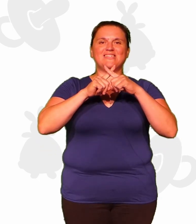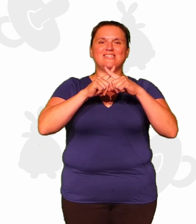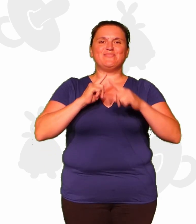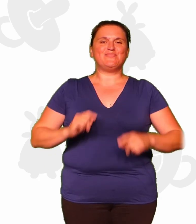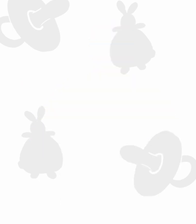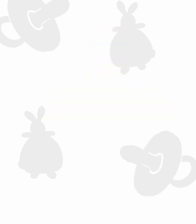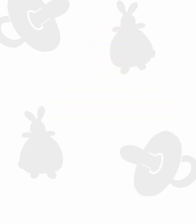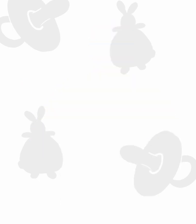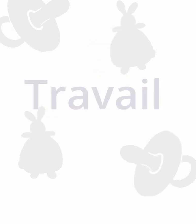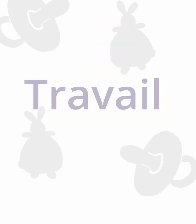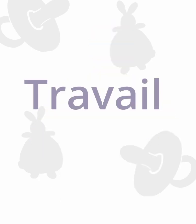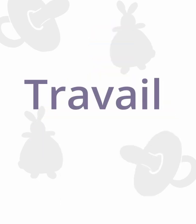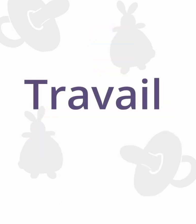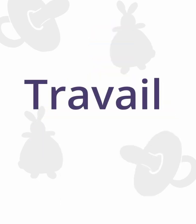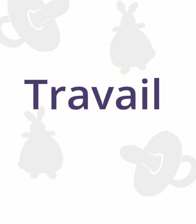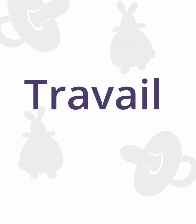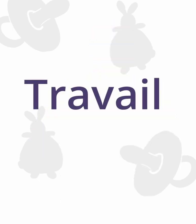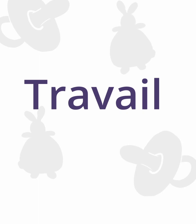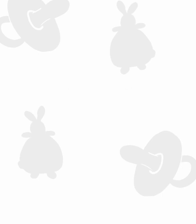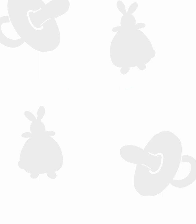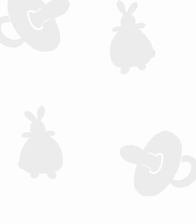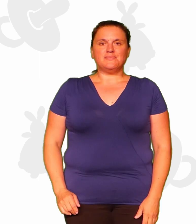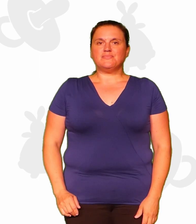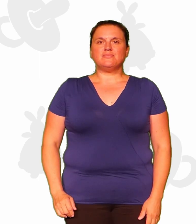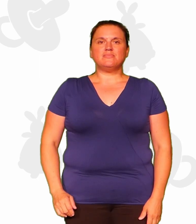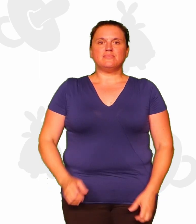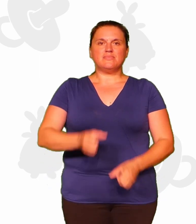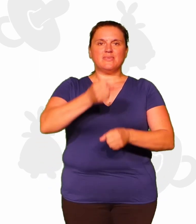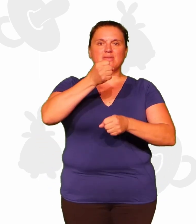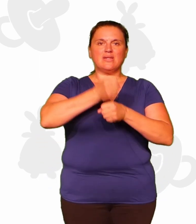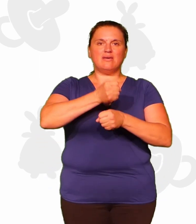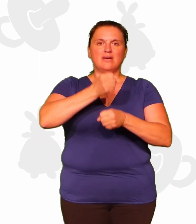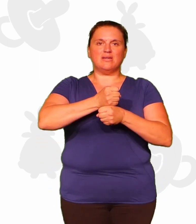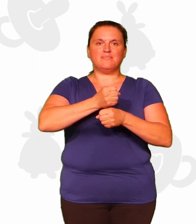Interdit. Travail.